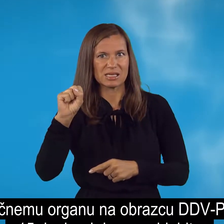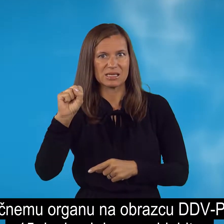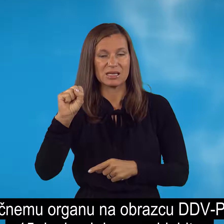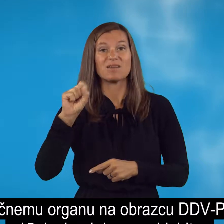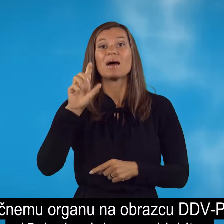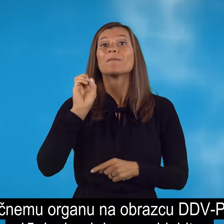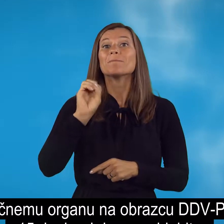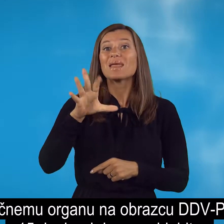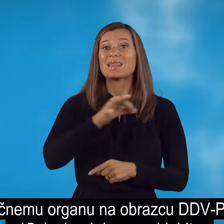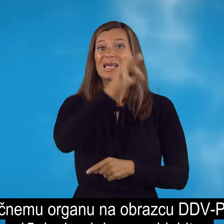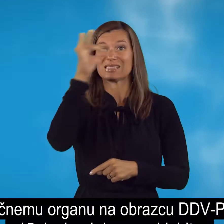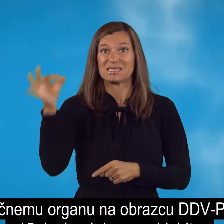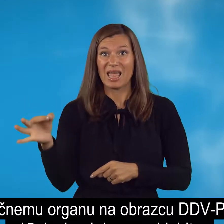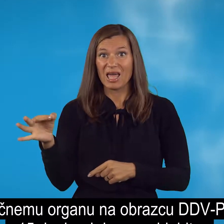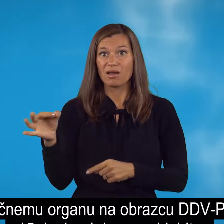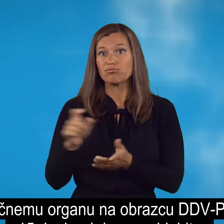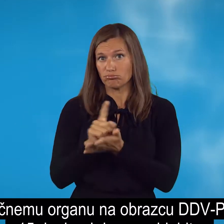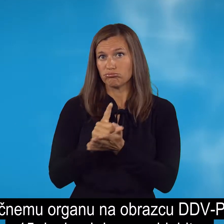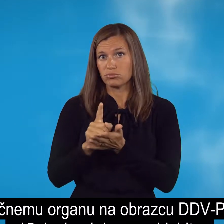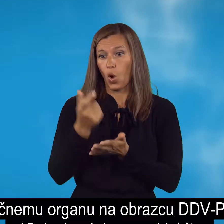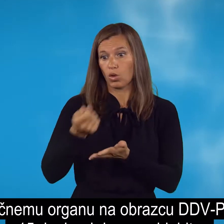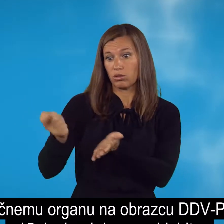v 15 dneh od dneva pridobitve.